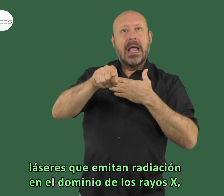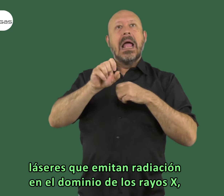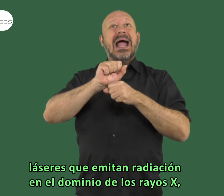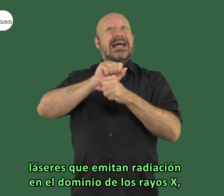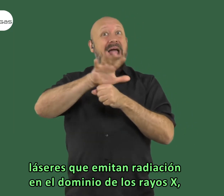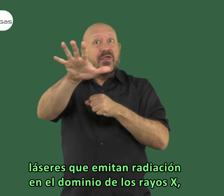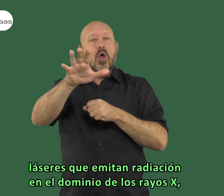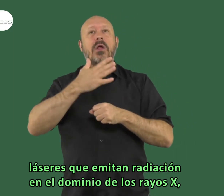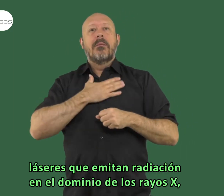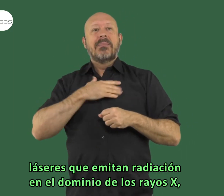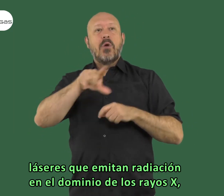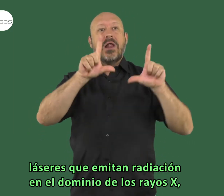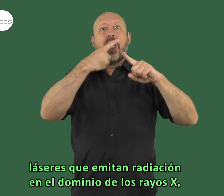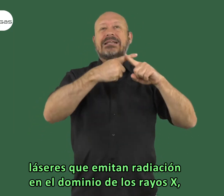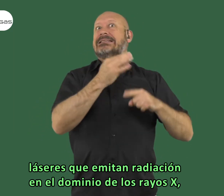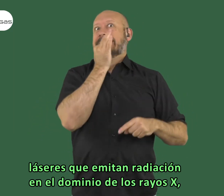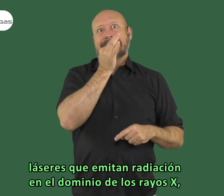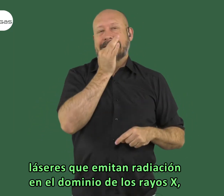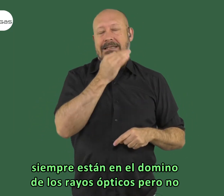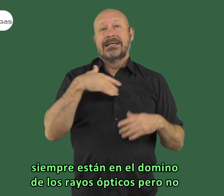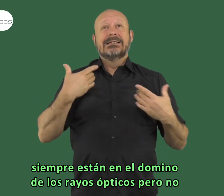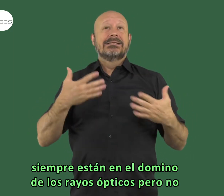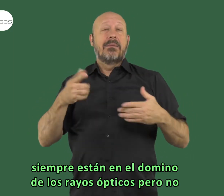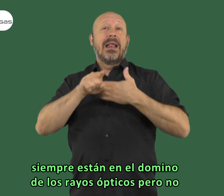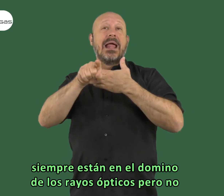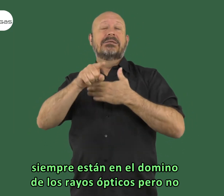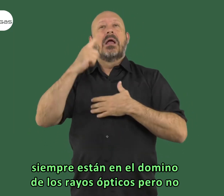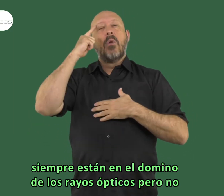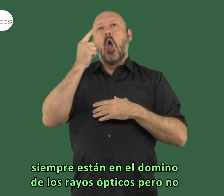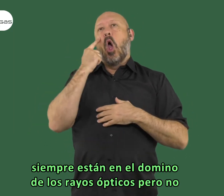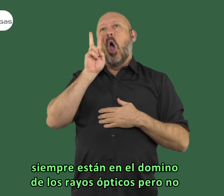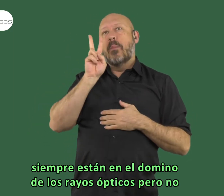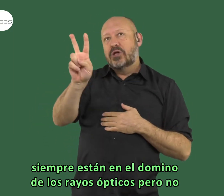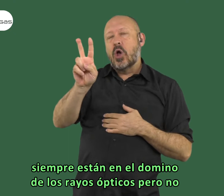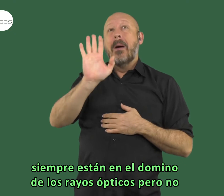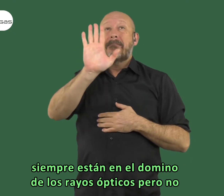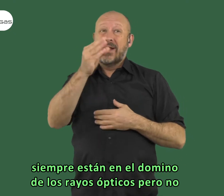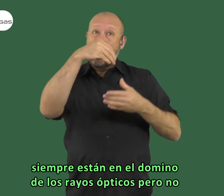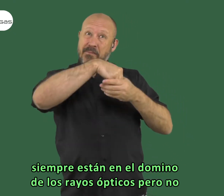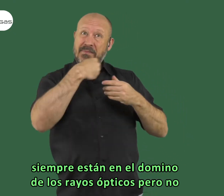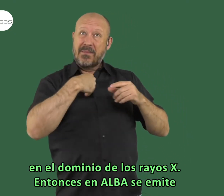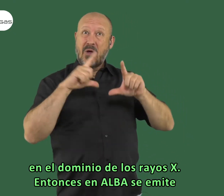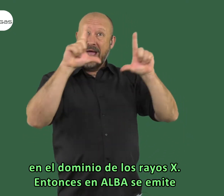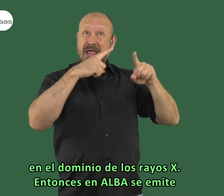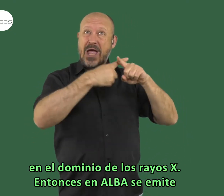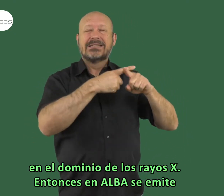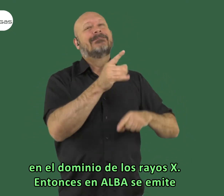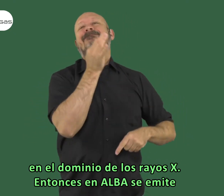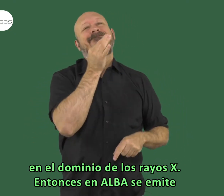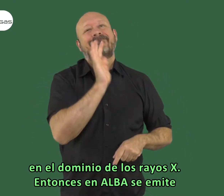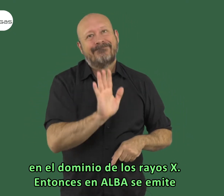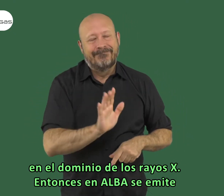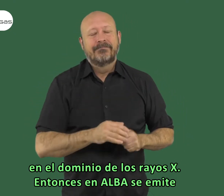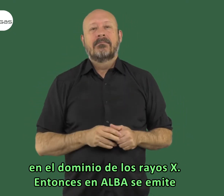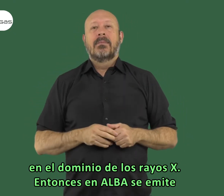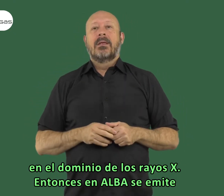que emiten radiación en el dominio de los rayos X. Siempre los láseres están en el dominio óptico, pero no en el dominio